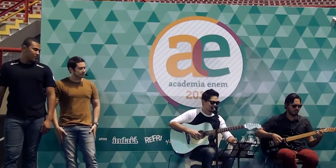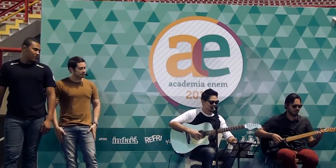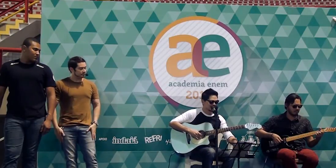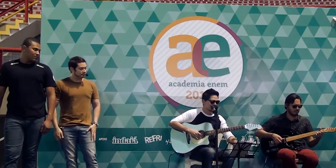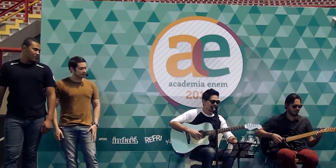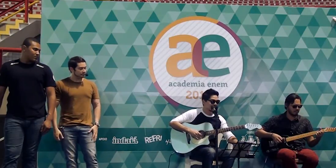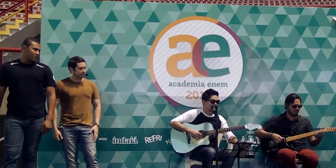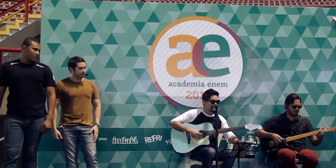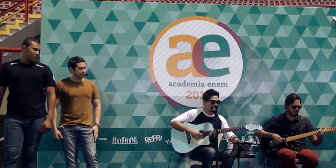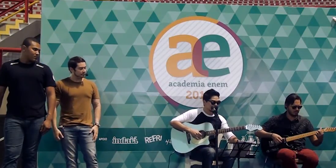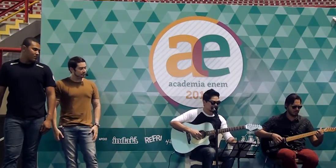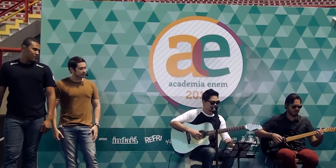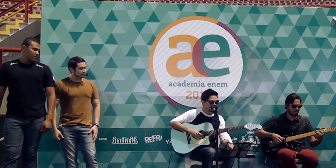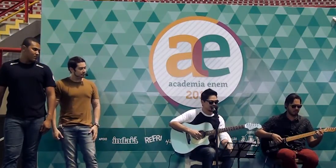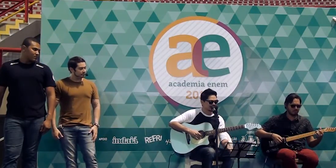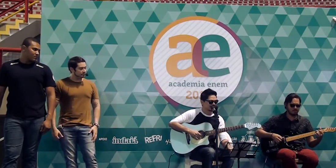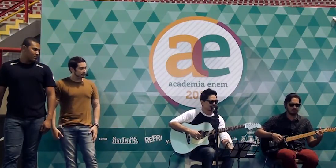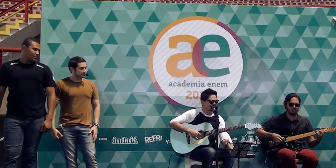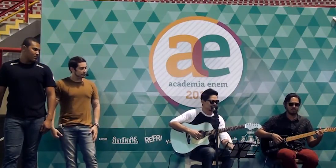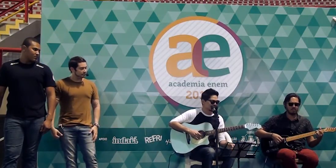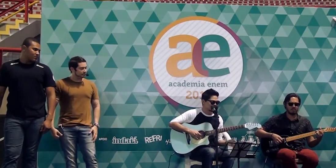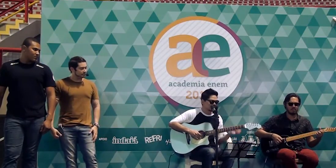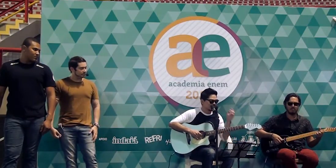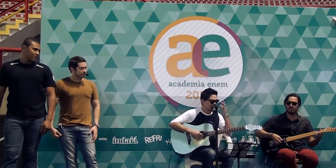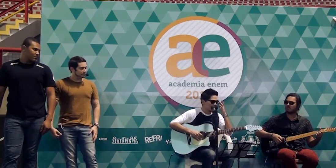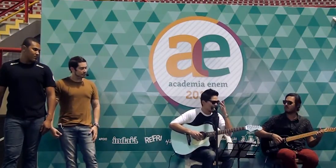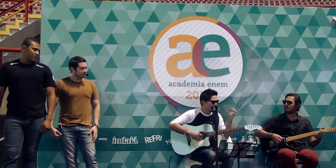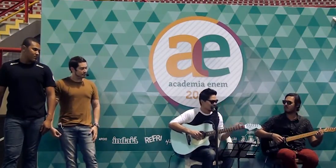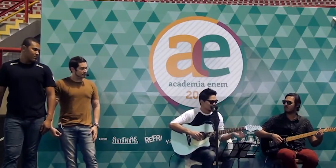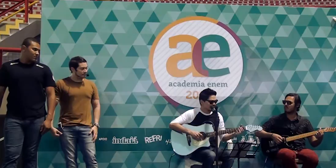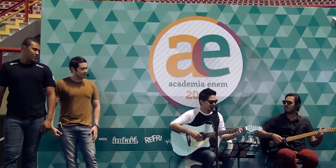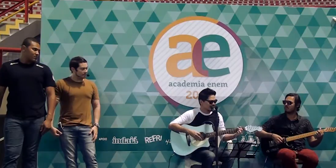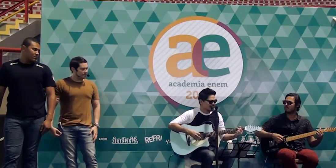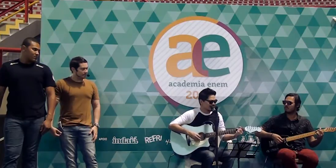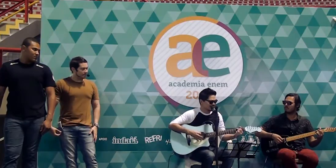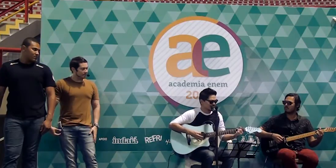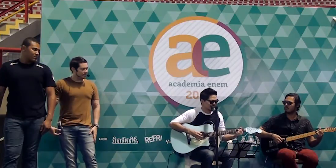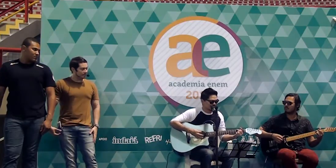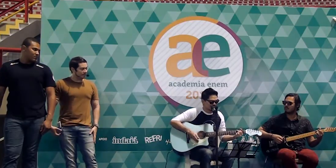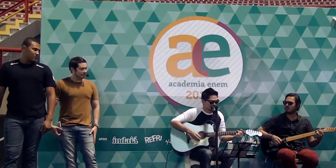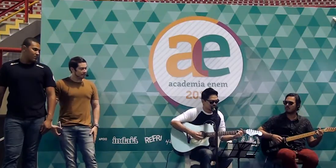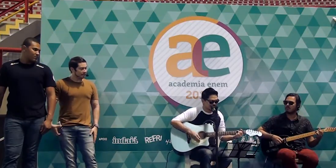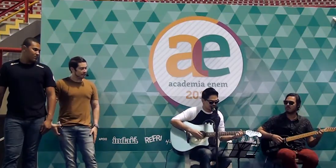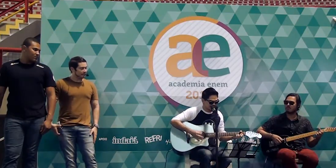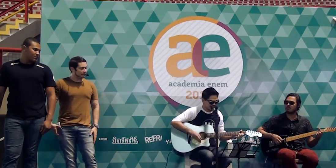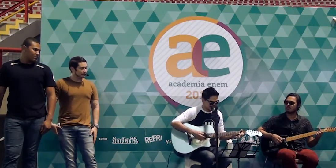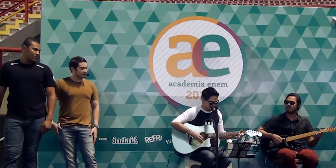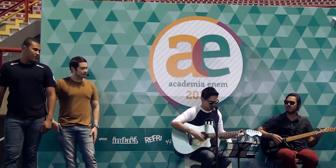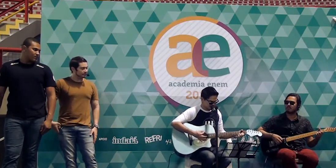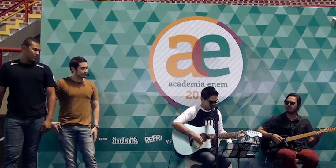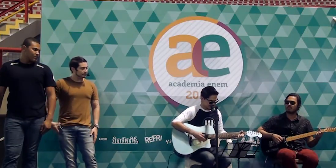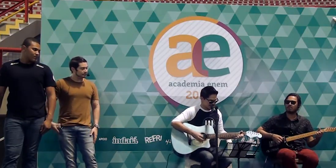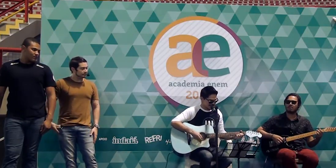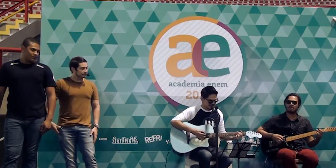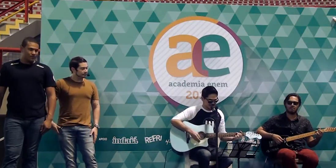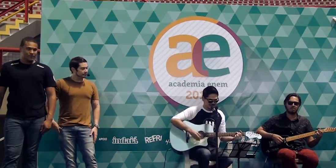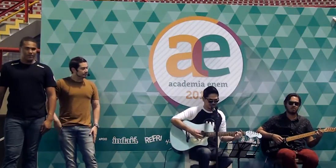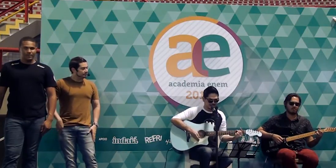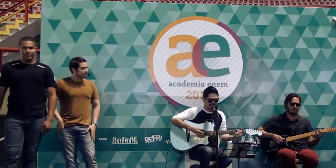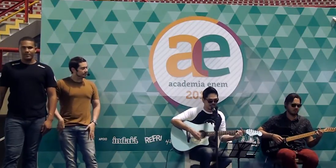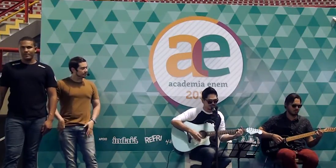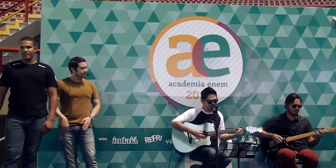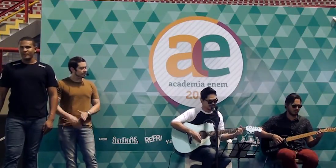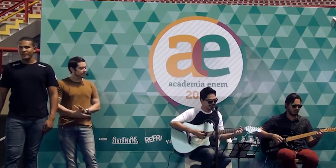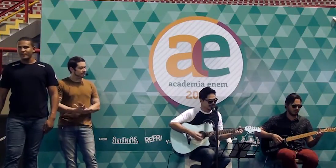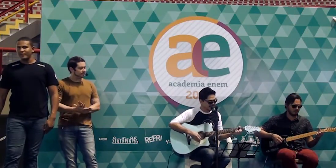entrar no coração. Eu vou sofrer a consequência como um cão. Não é que Santo Cristo estava certo, seu futuro era incerto